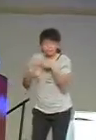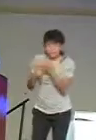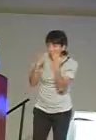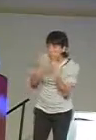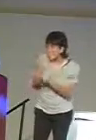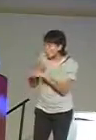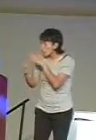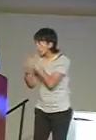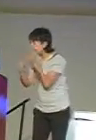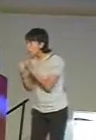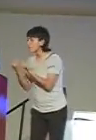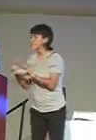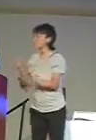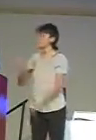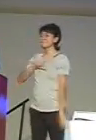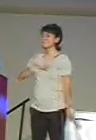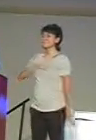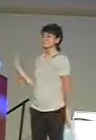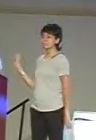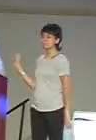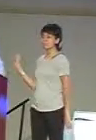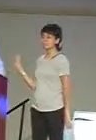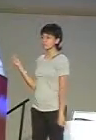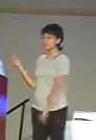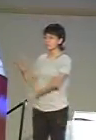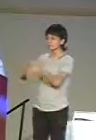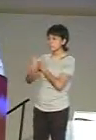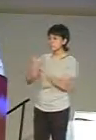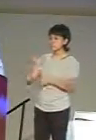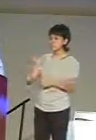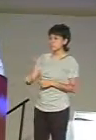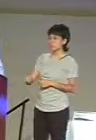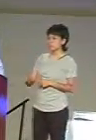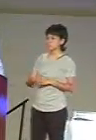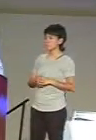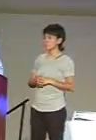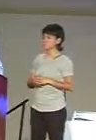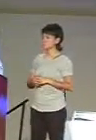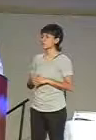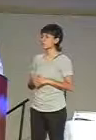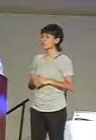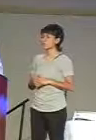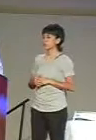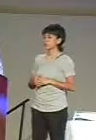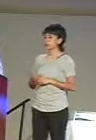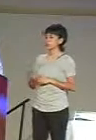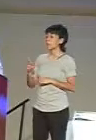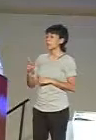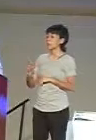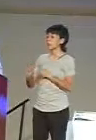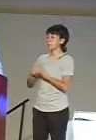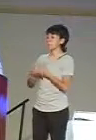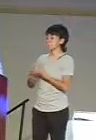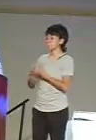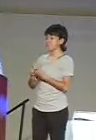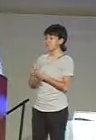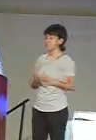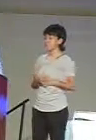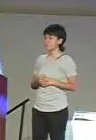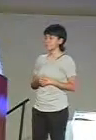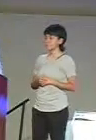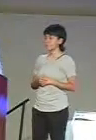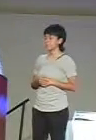La falta de acceso no tan solo es una barrera geográfica, sino puede ser también una barrera de tipo